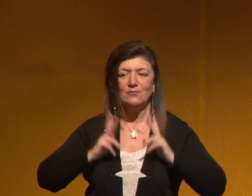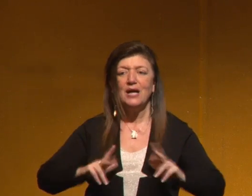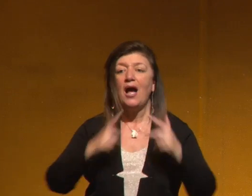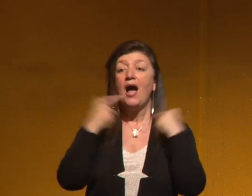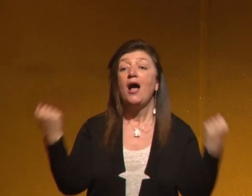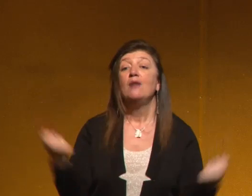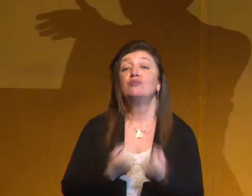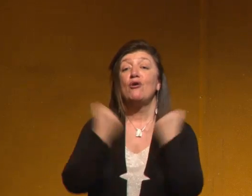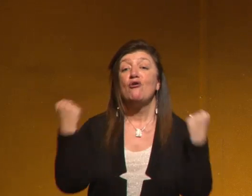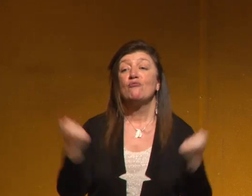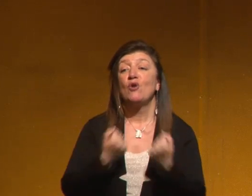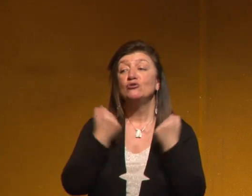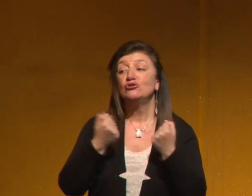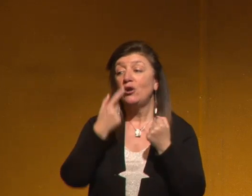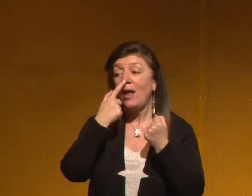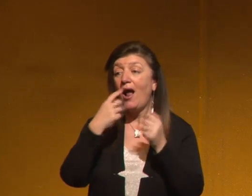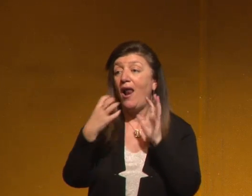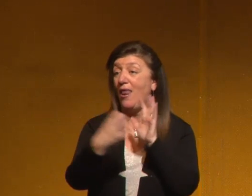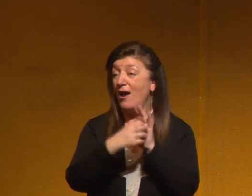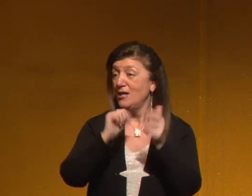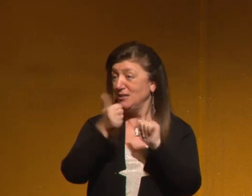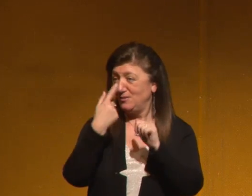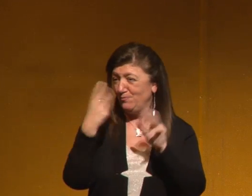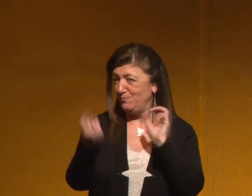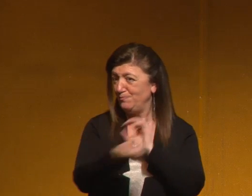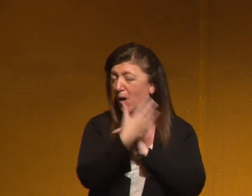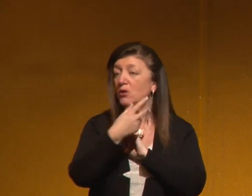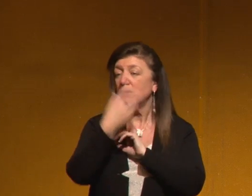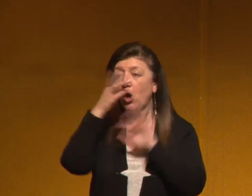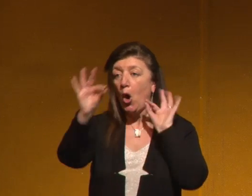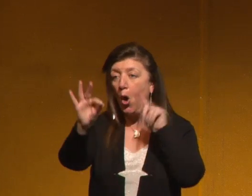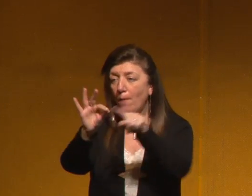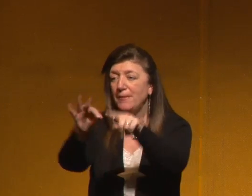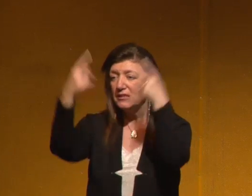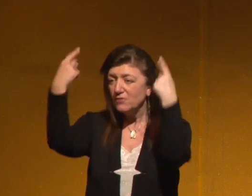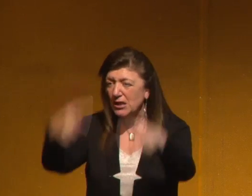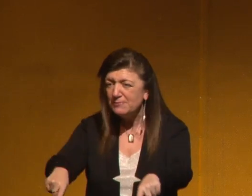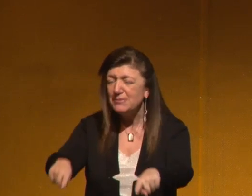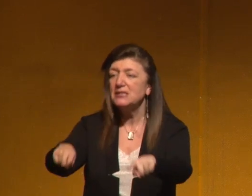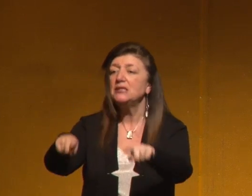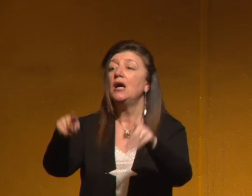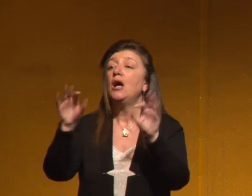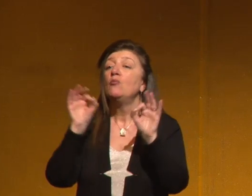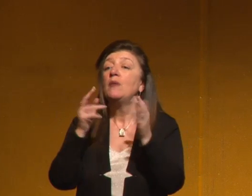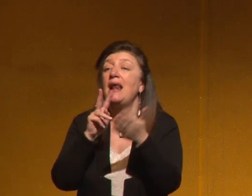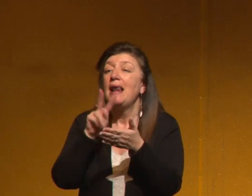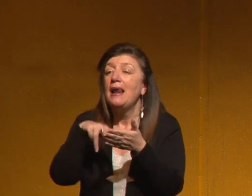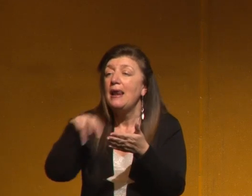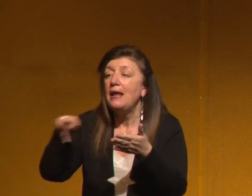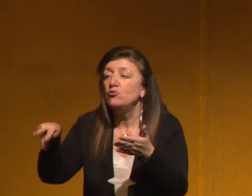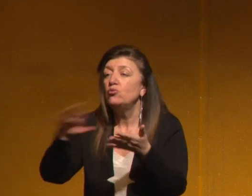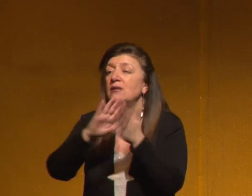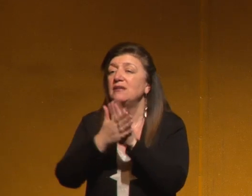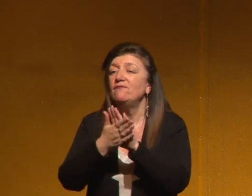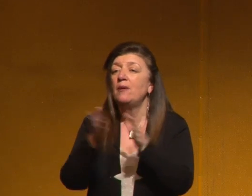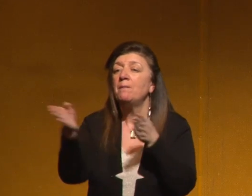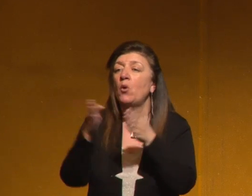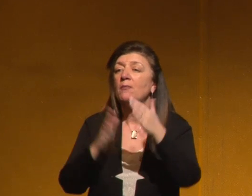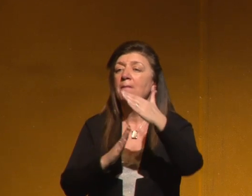promozionale lo spot che vedrete che manderanno tutte le televisioni punta questo è un momento di pausa nel frastuono della velocità